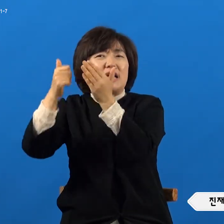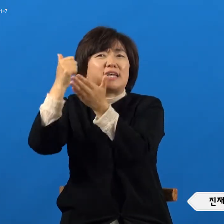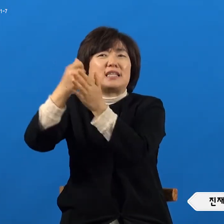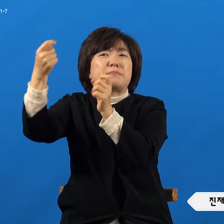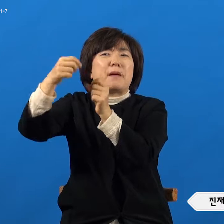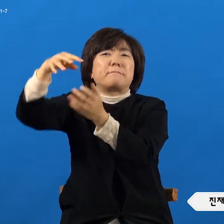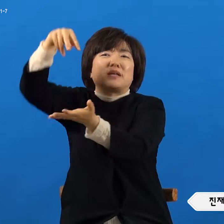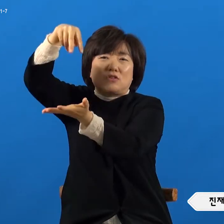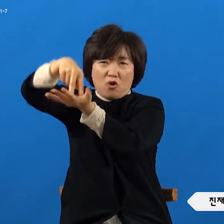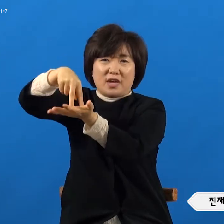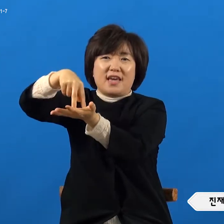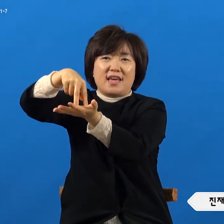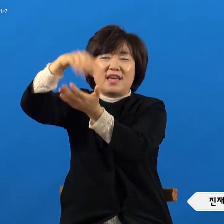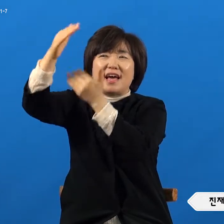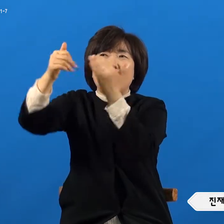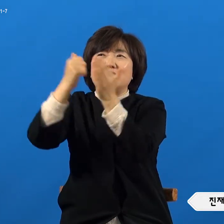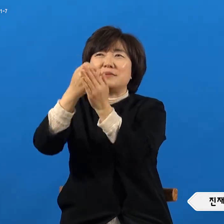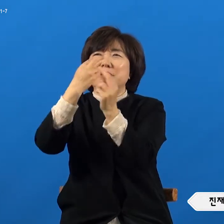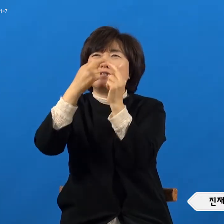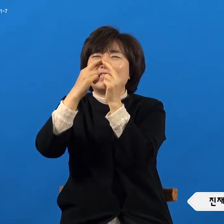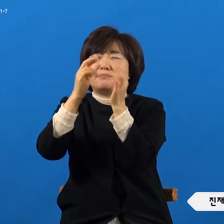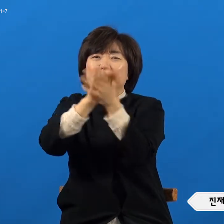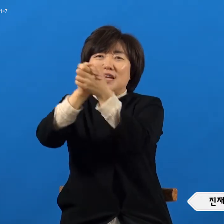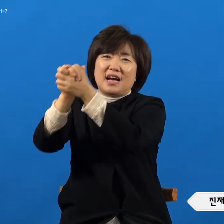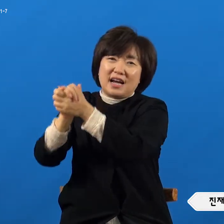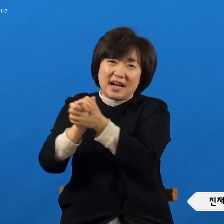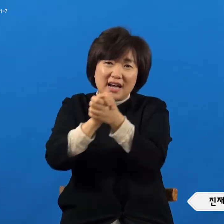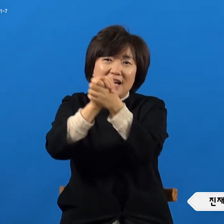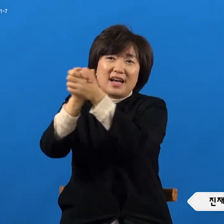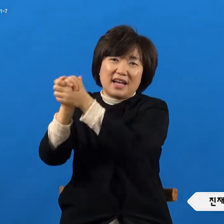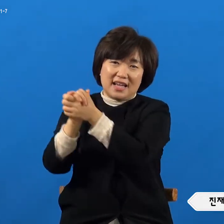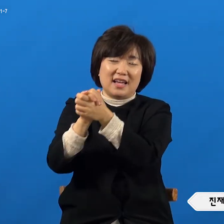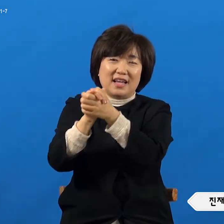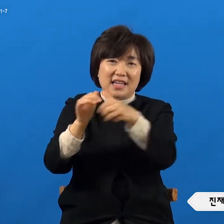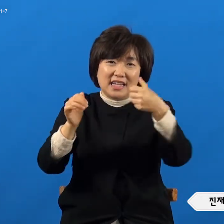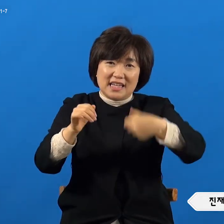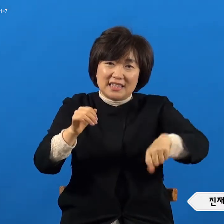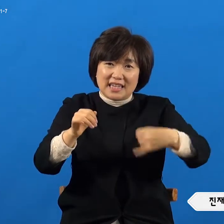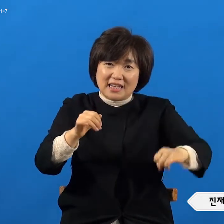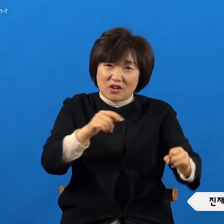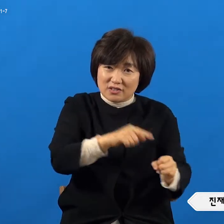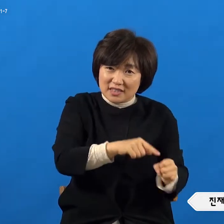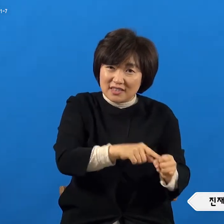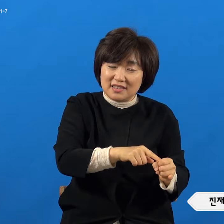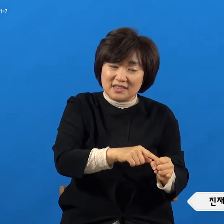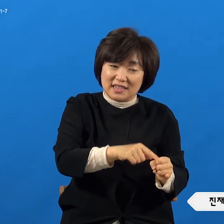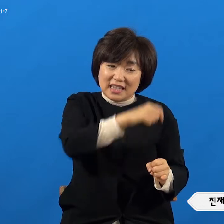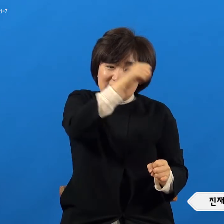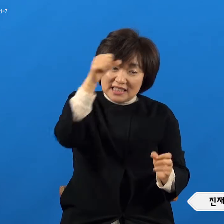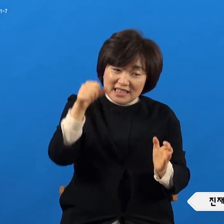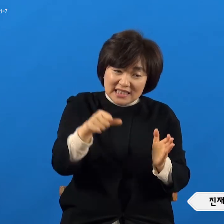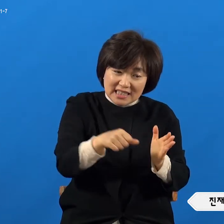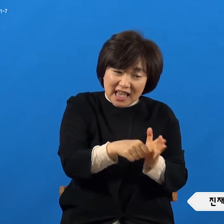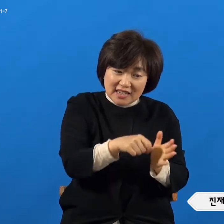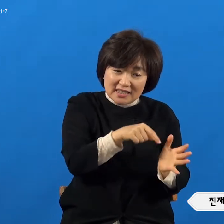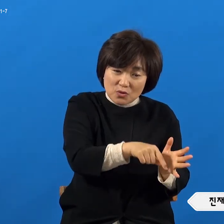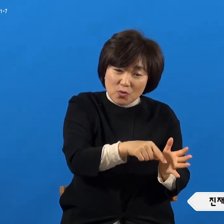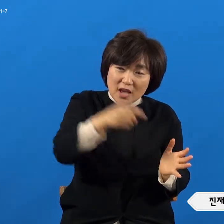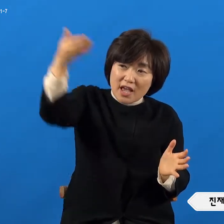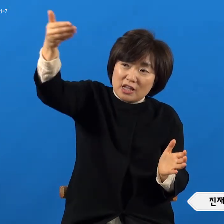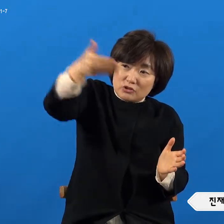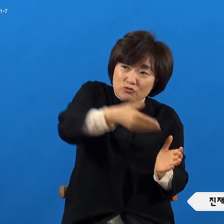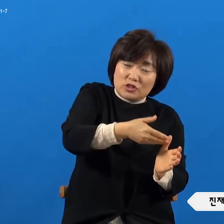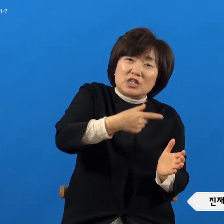있도록, 하나님과의 긴밀한 교제 가운데 그들의 인생을 향해 주시기를 원하시는 하나님의 위대한 계획을